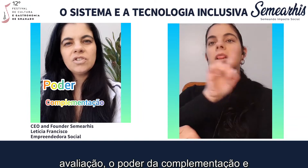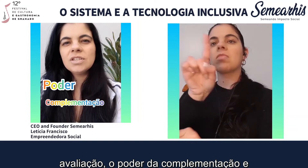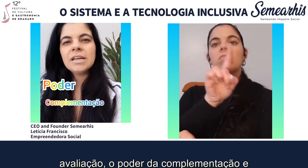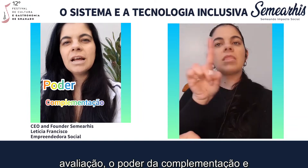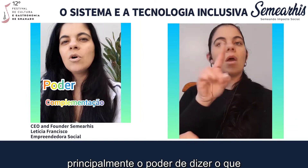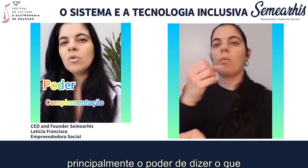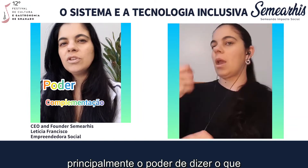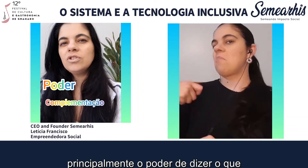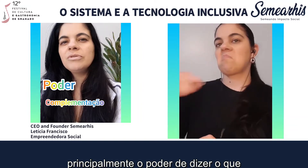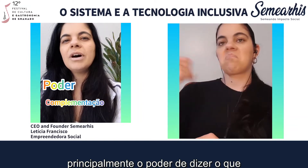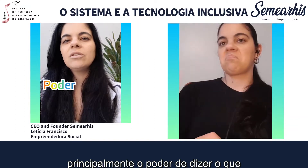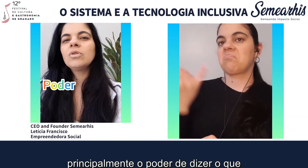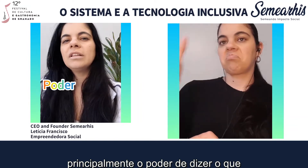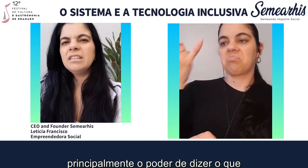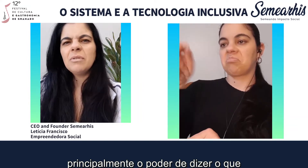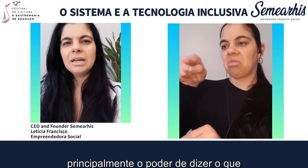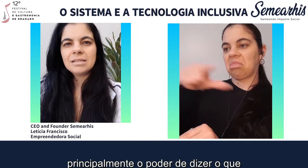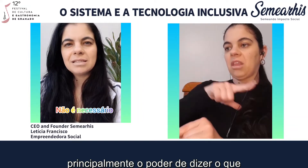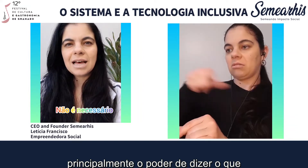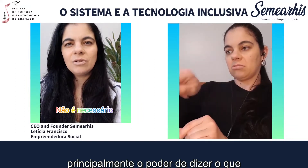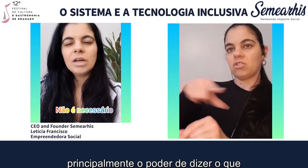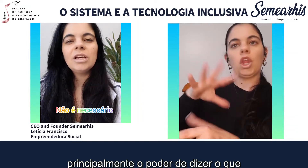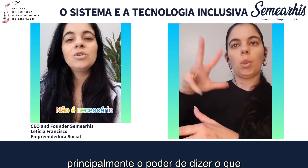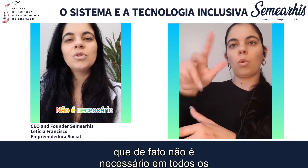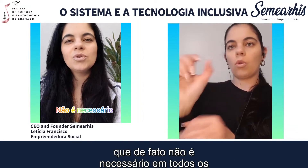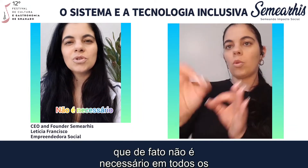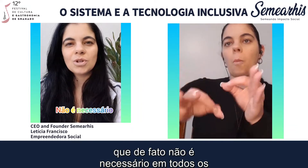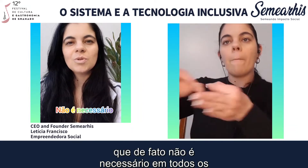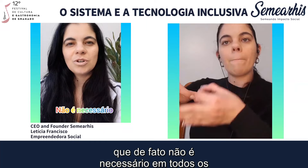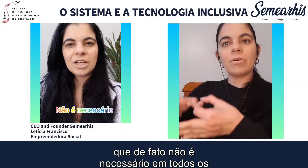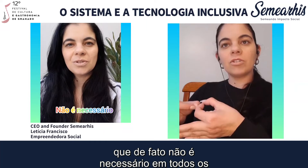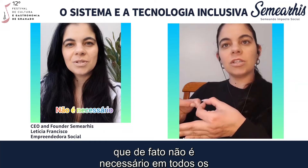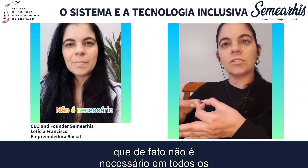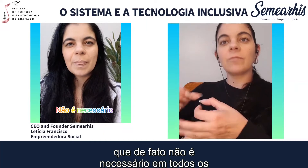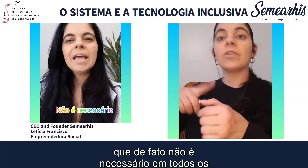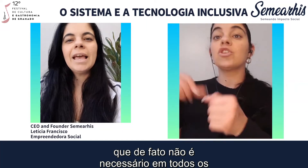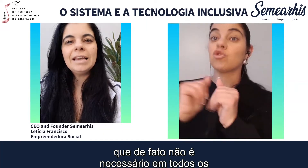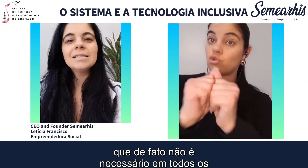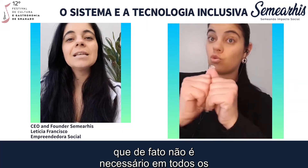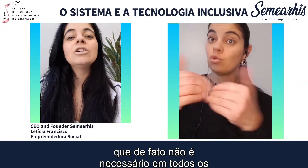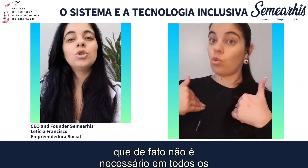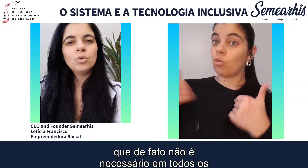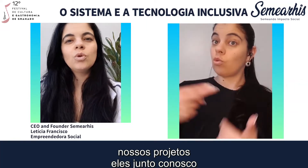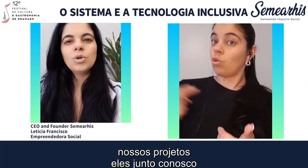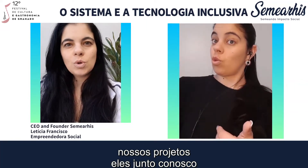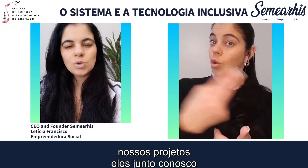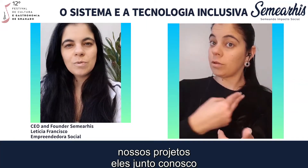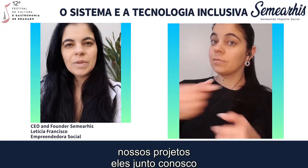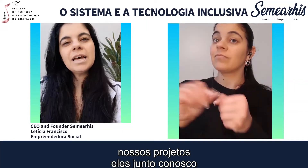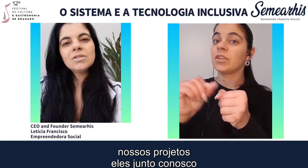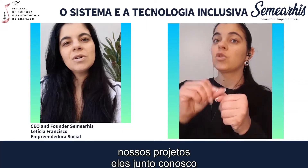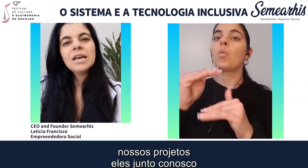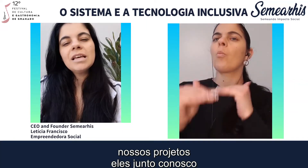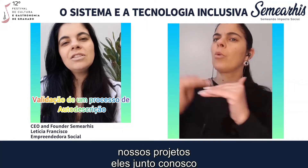poder de dizer o que de fato não é necessário em todos os nossos projetos. Eles, junto conosco,